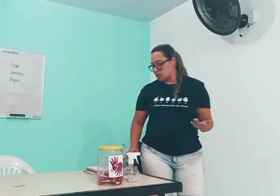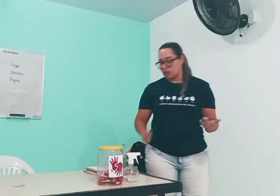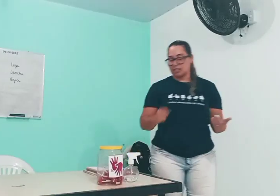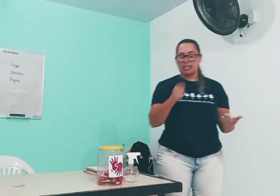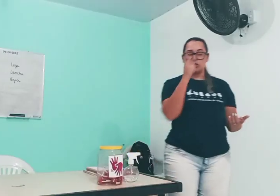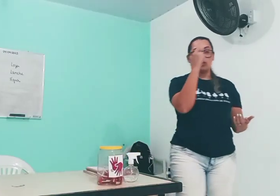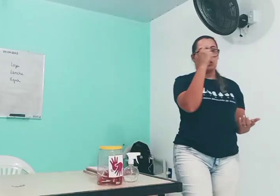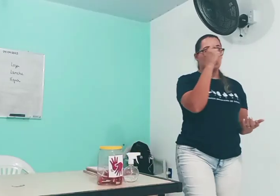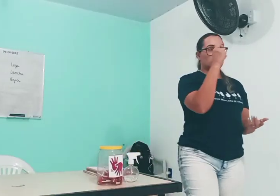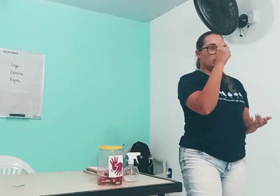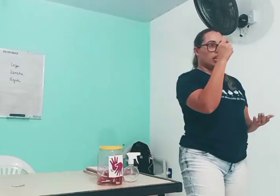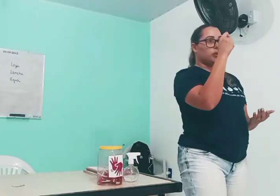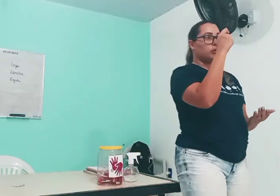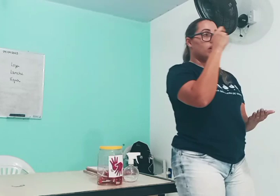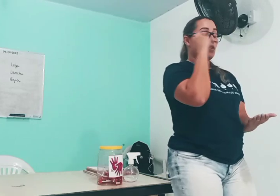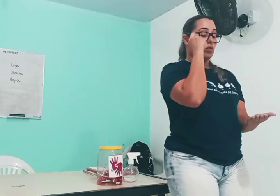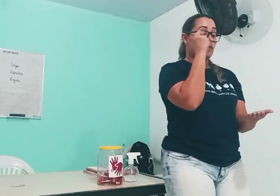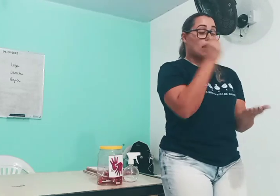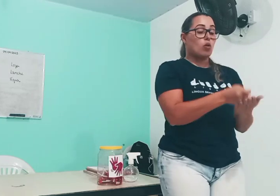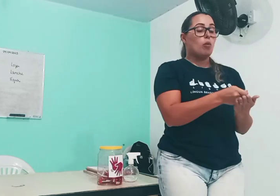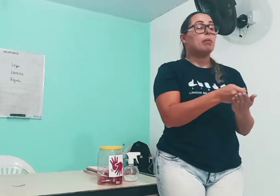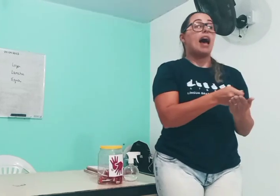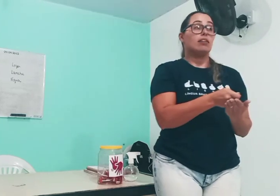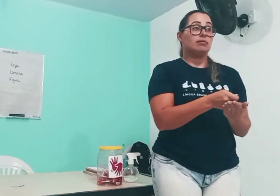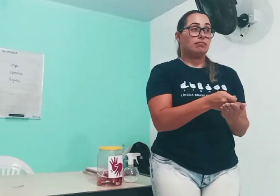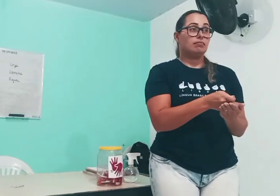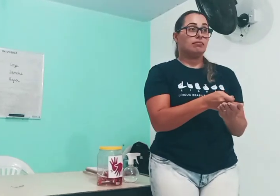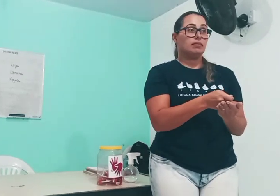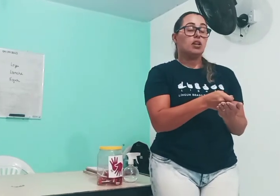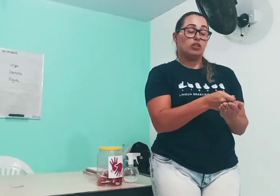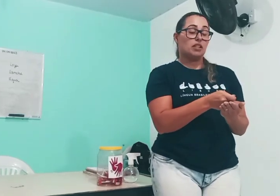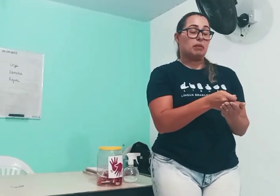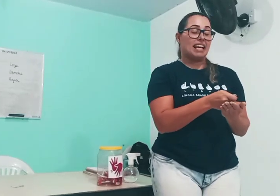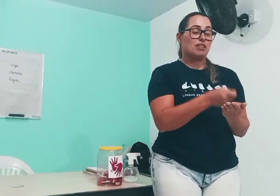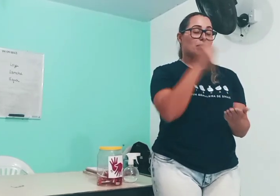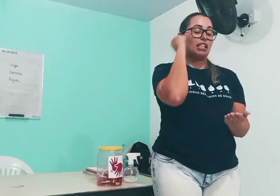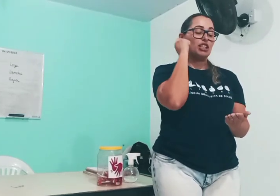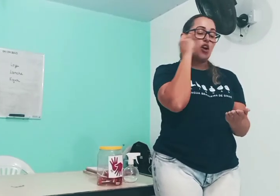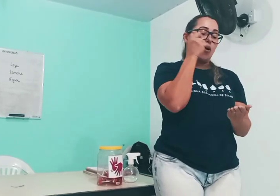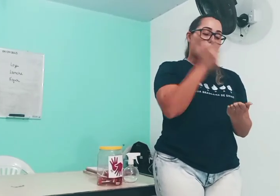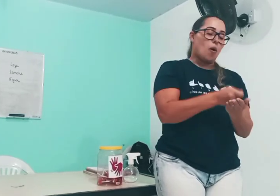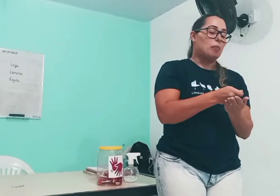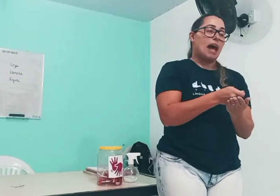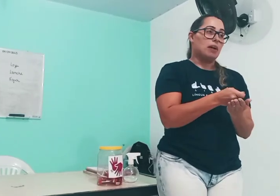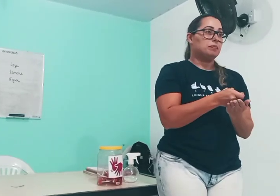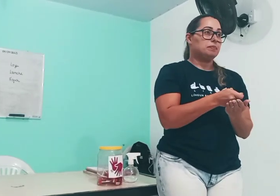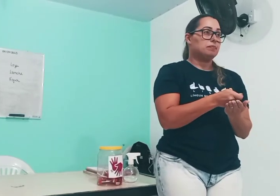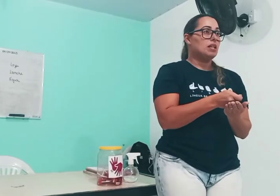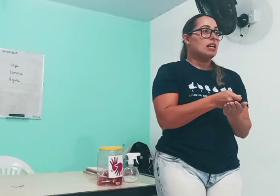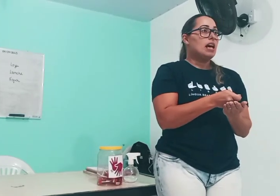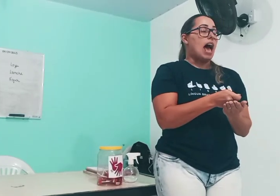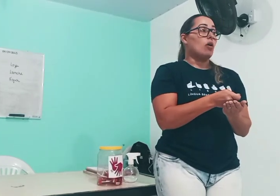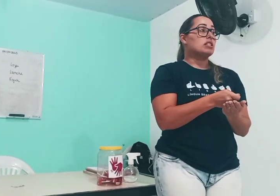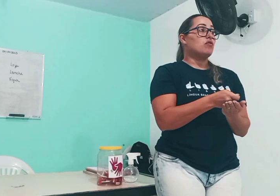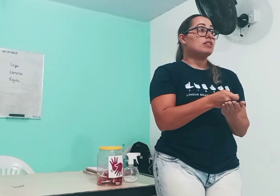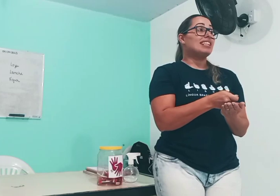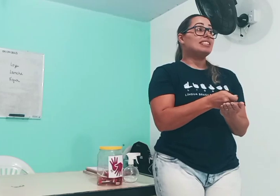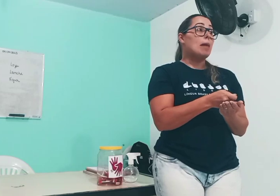Imagina aqui, você está segurando um dinheiro, você vai comprar. Eu tenho que explicar isso aqui. Comprar. Agora, se você